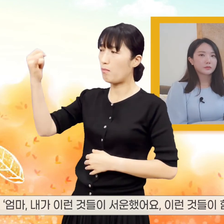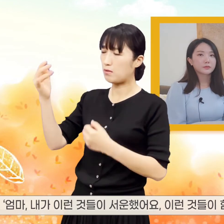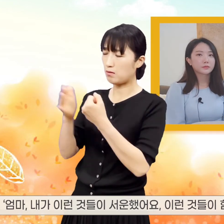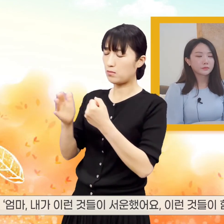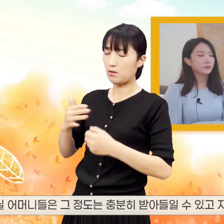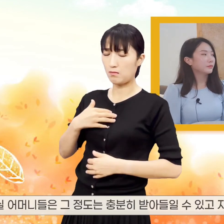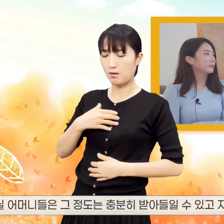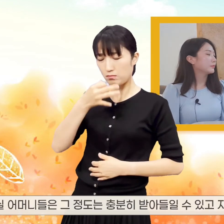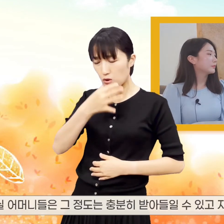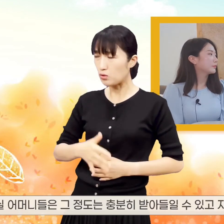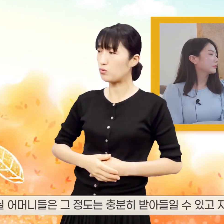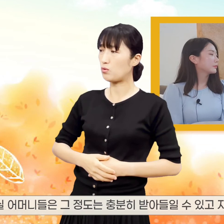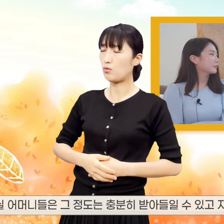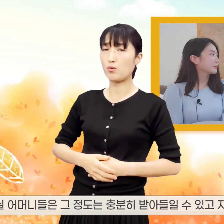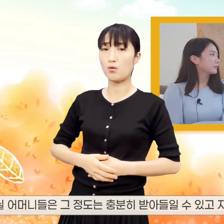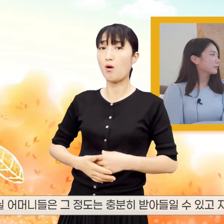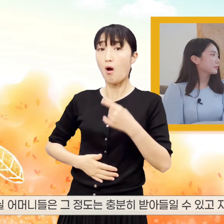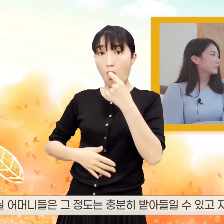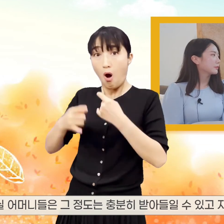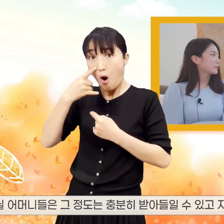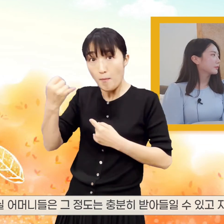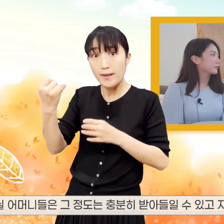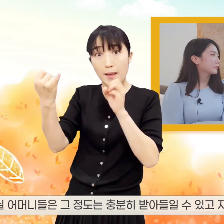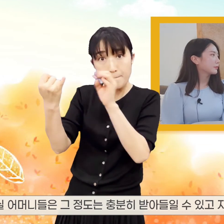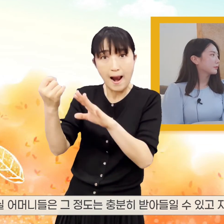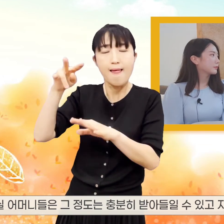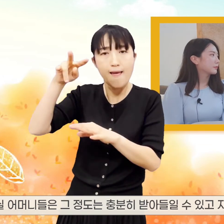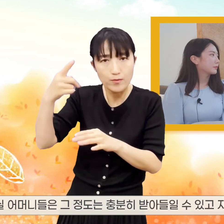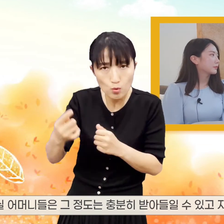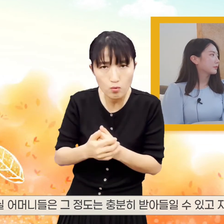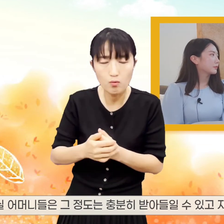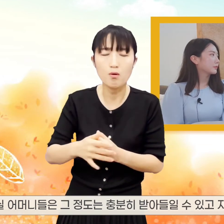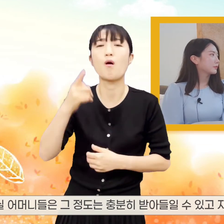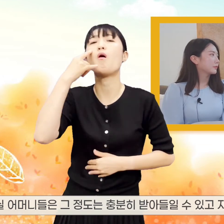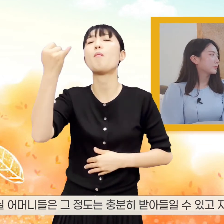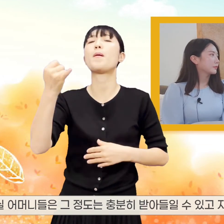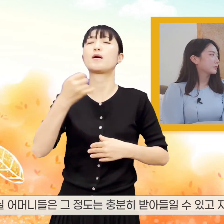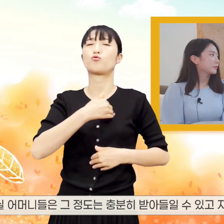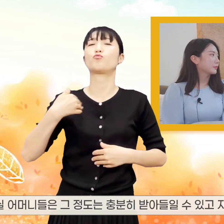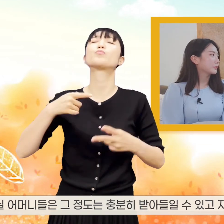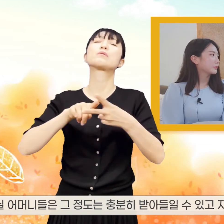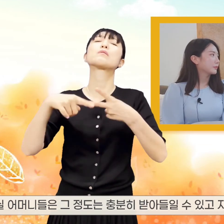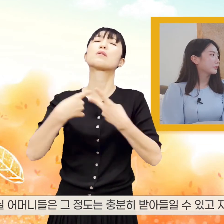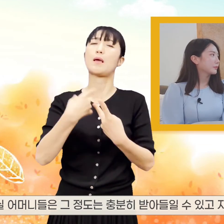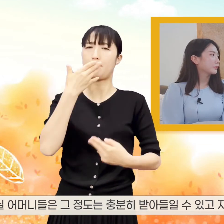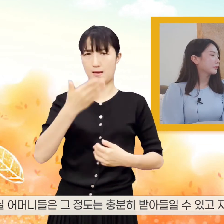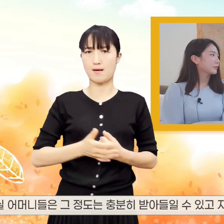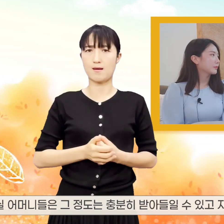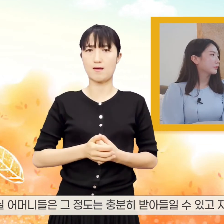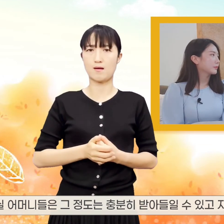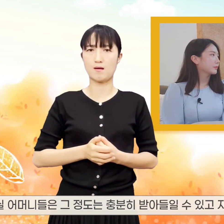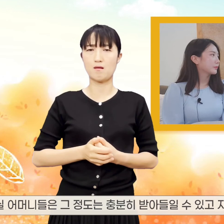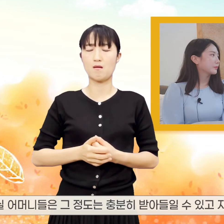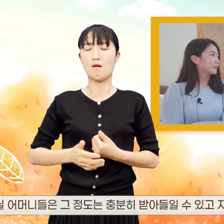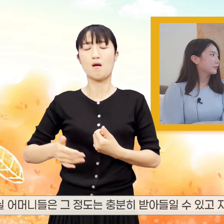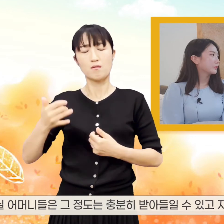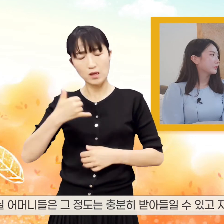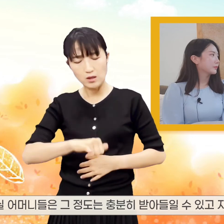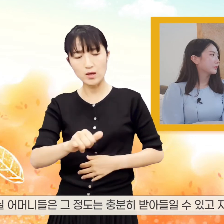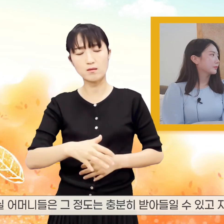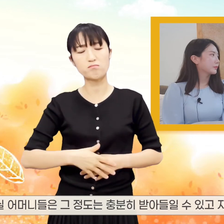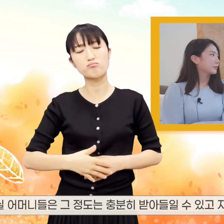이야기를 해도 사실은 어머니들은 그 정도는 충분히 받아줄 수 있고 자녀를 다독일 수